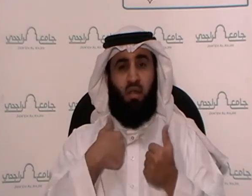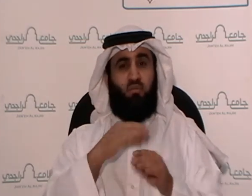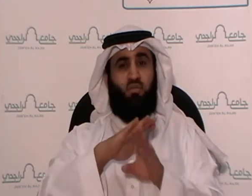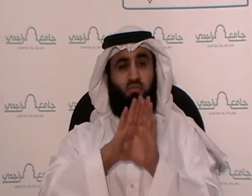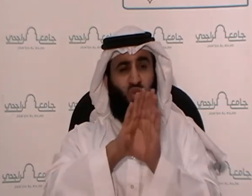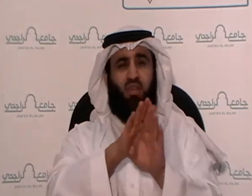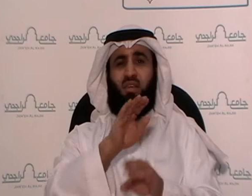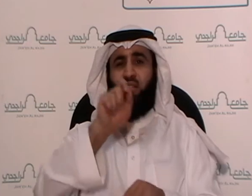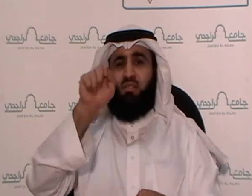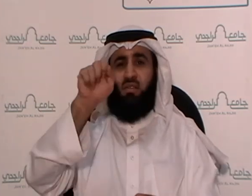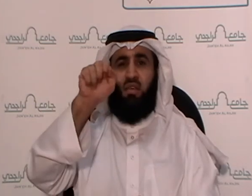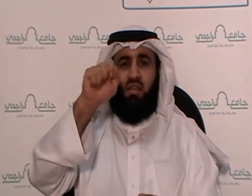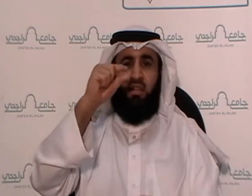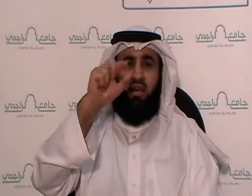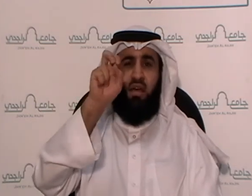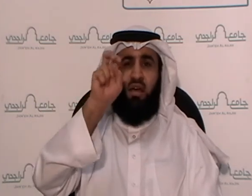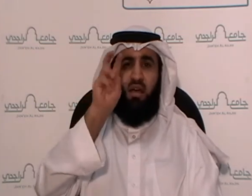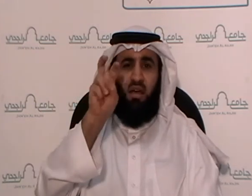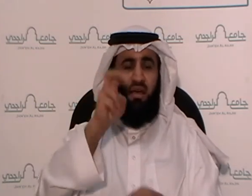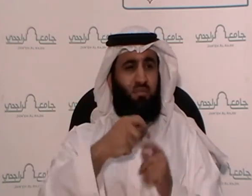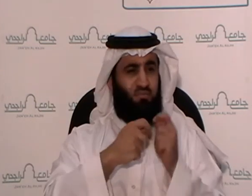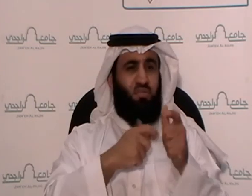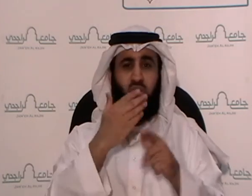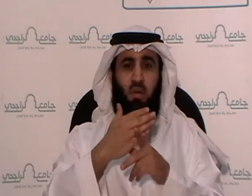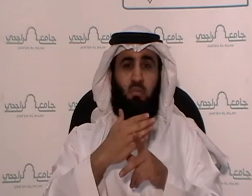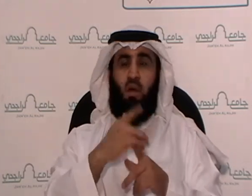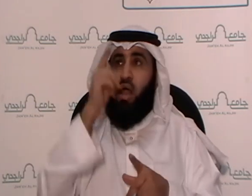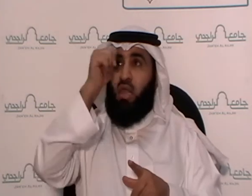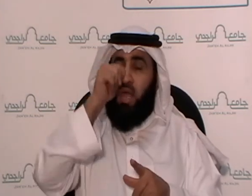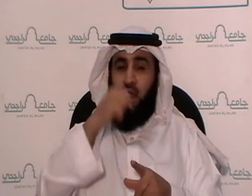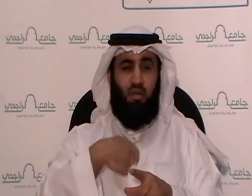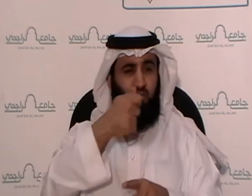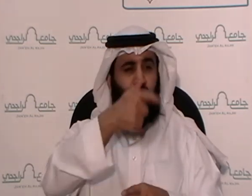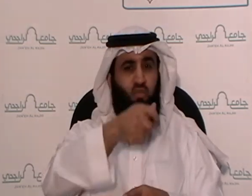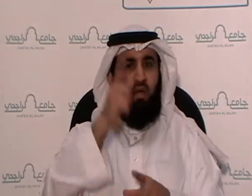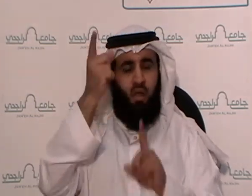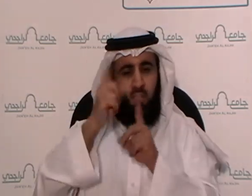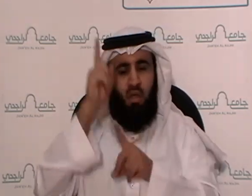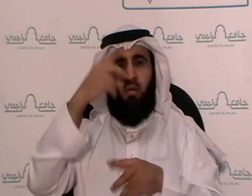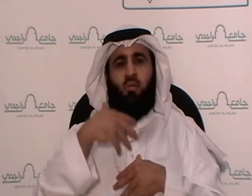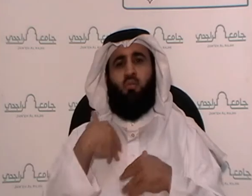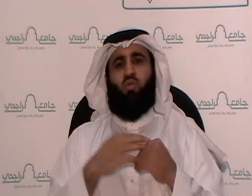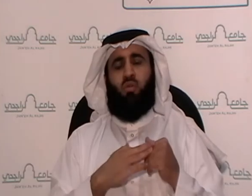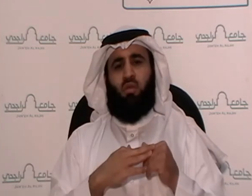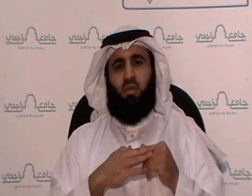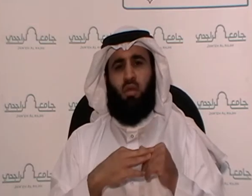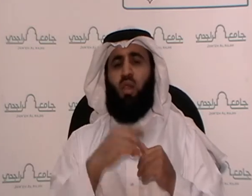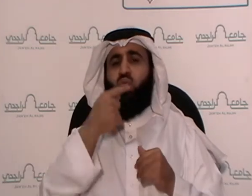الصدقة تكون وقاية بينك وبين النار، تصدقوا ولو بشق تمرة،